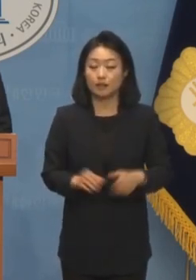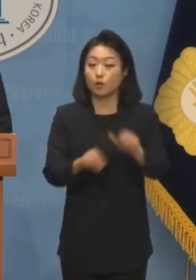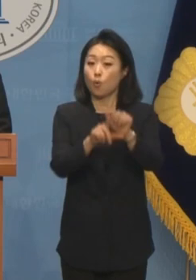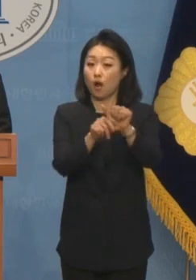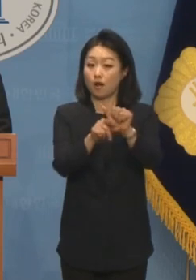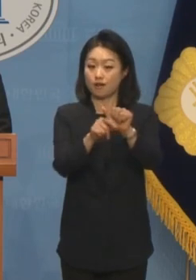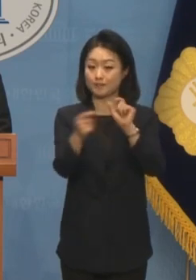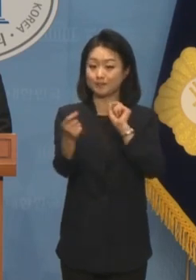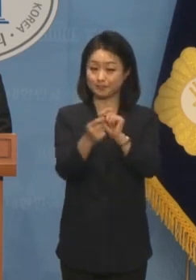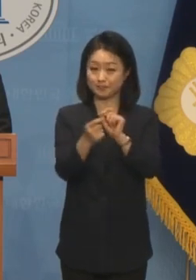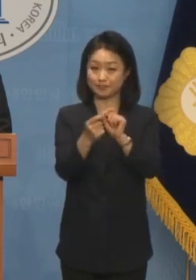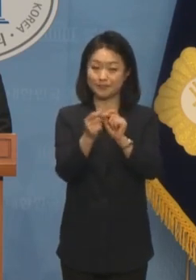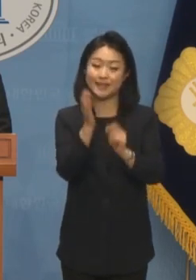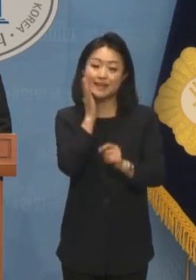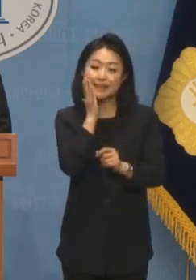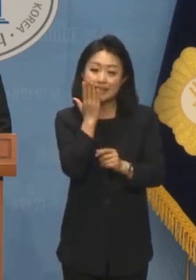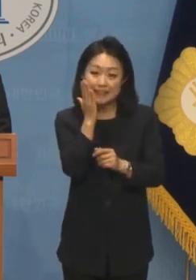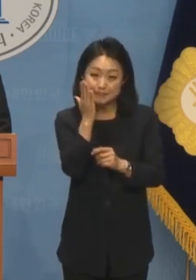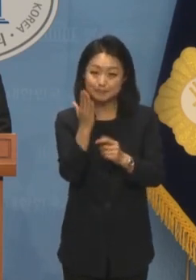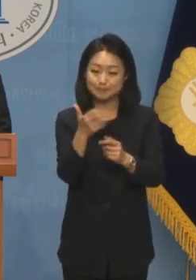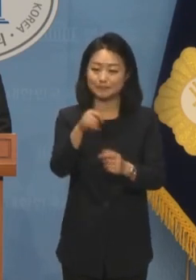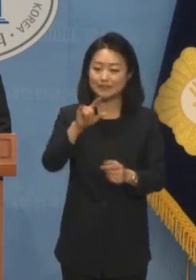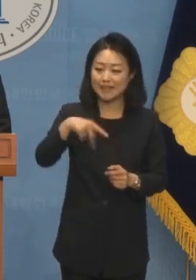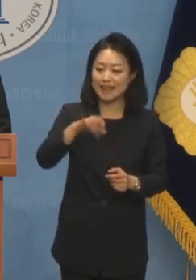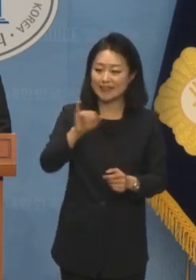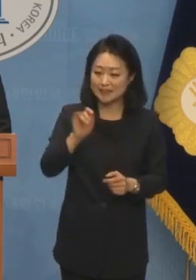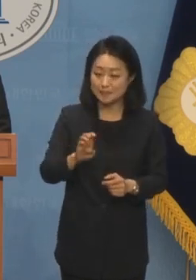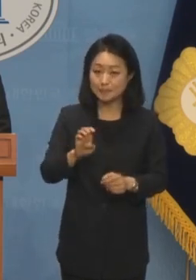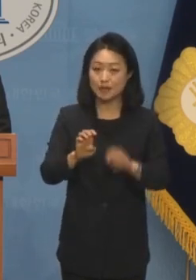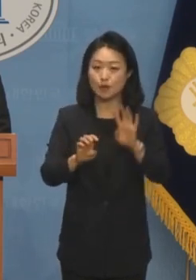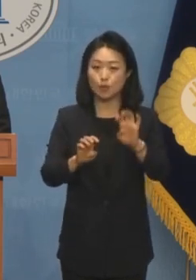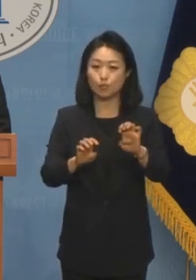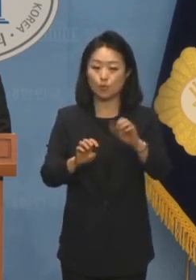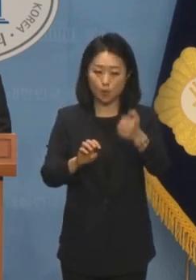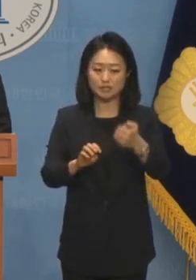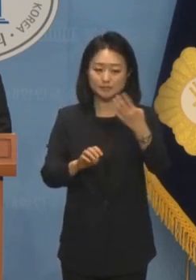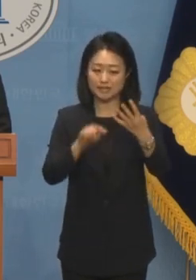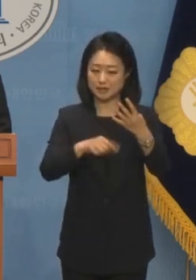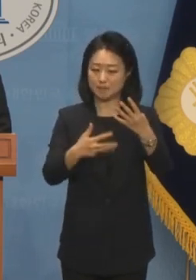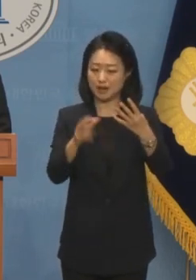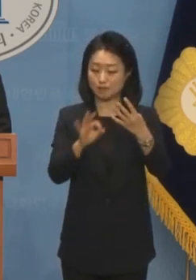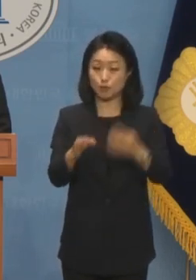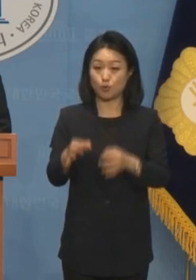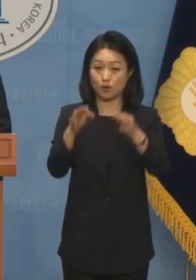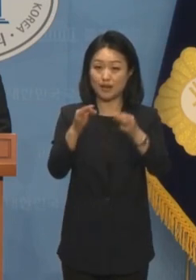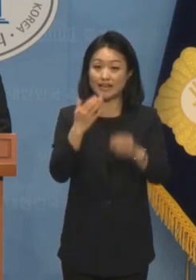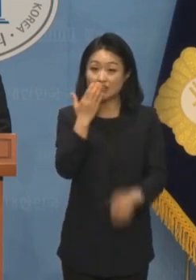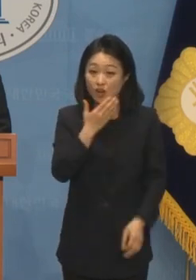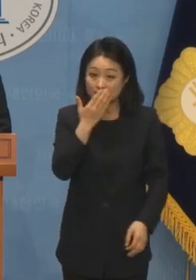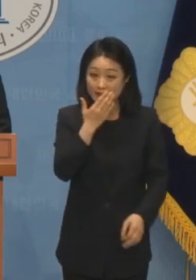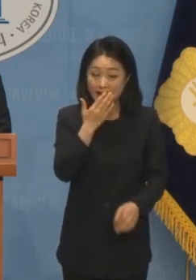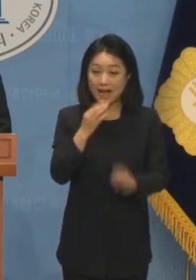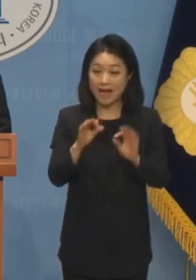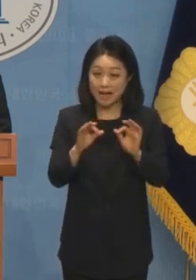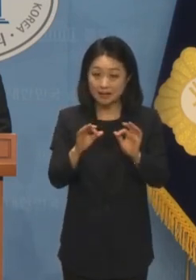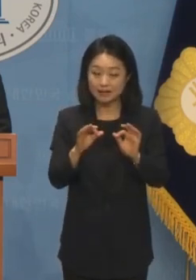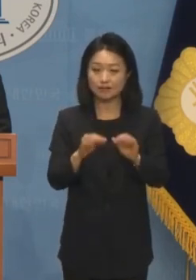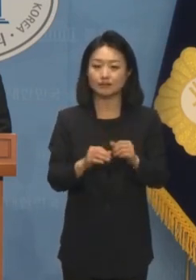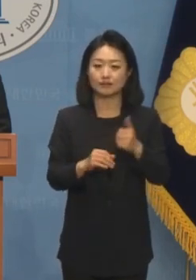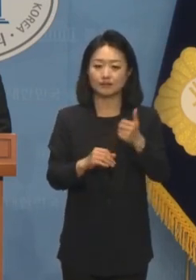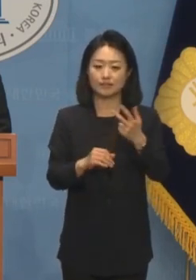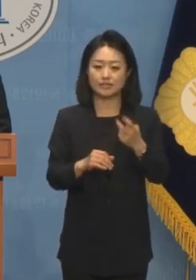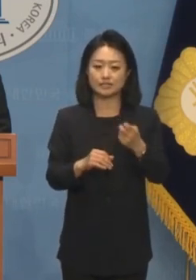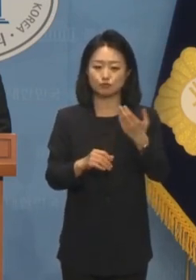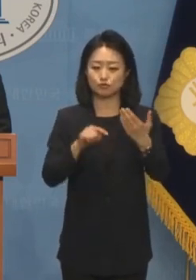5월을 앞두고 깻잎이 지난달에 비해 53.8%가 오른 데 이어 설탕류도 지난해보다